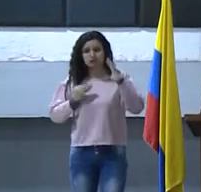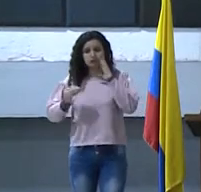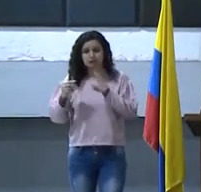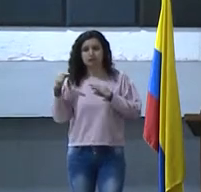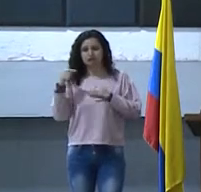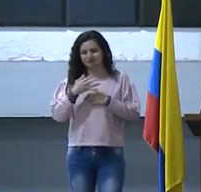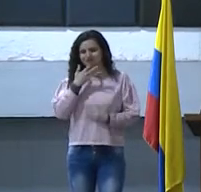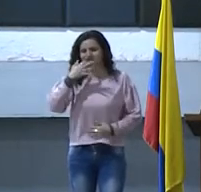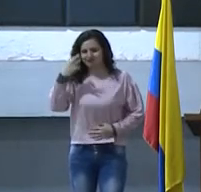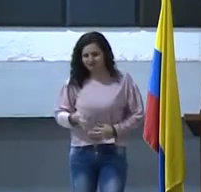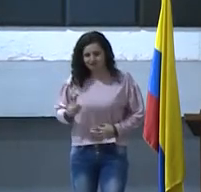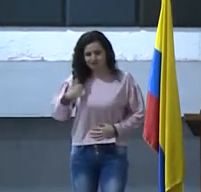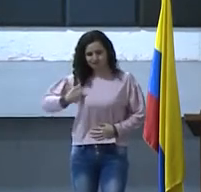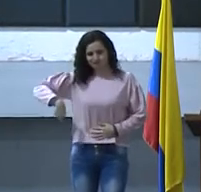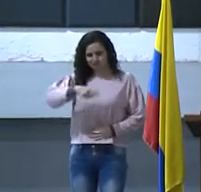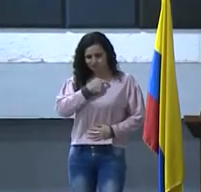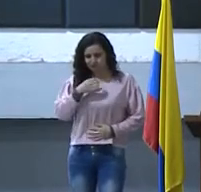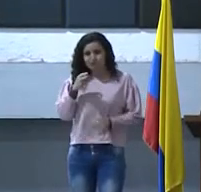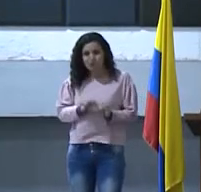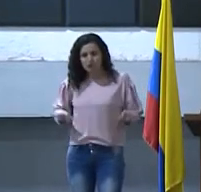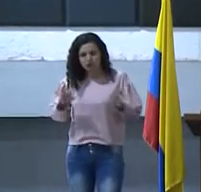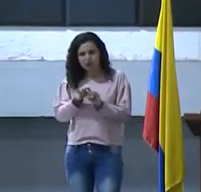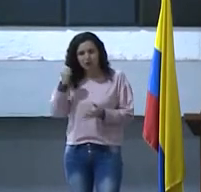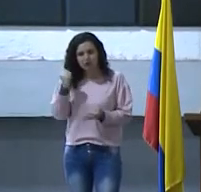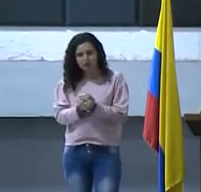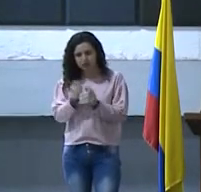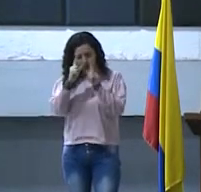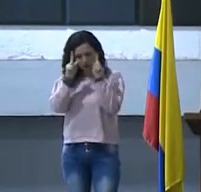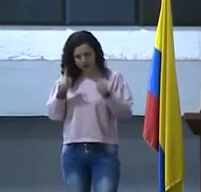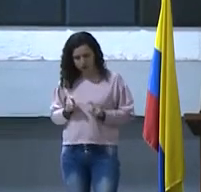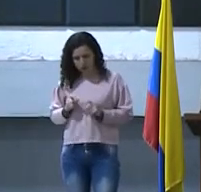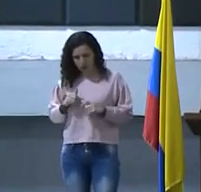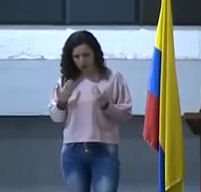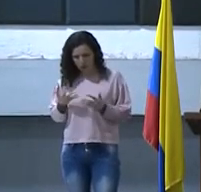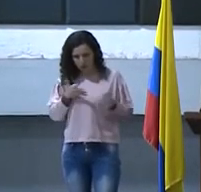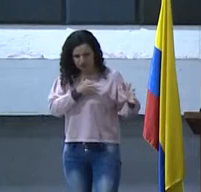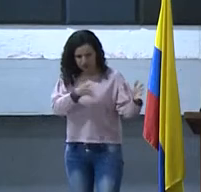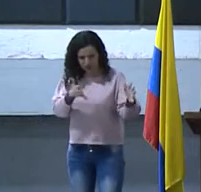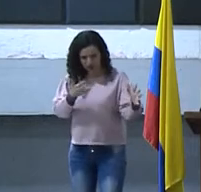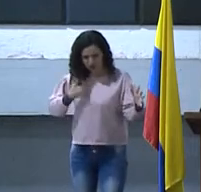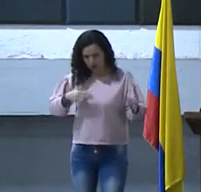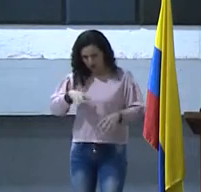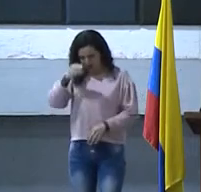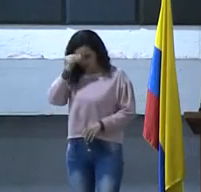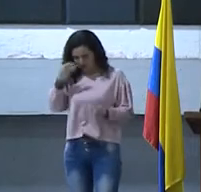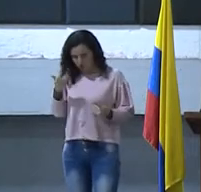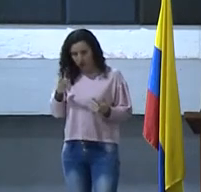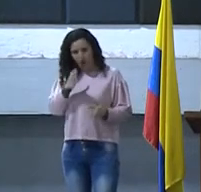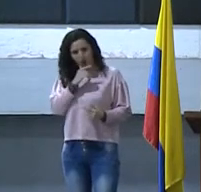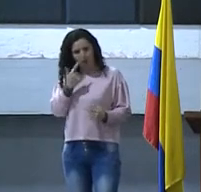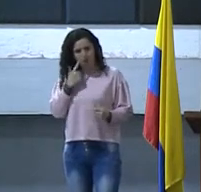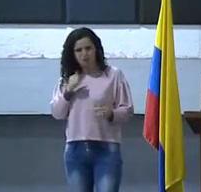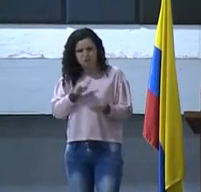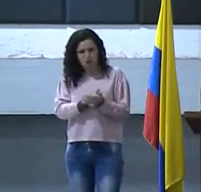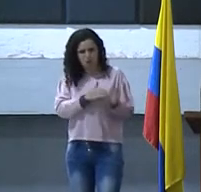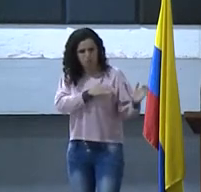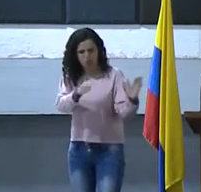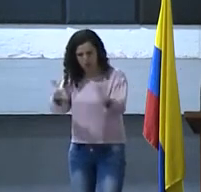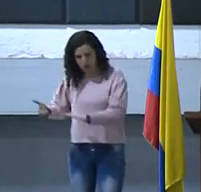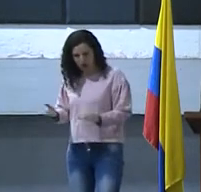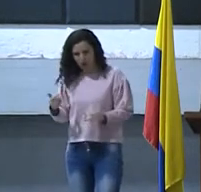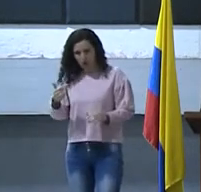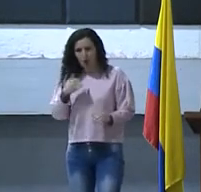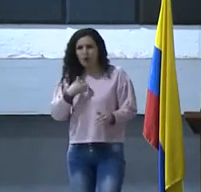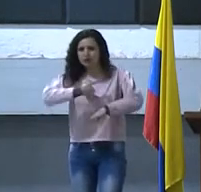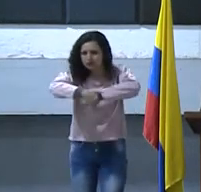conducen a interrogarnos sobre cómo enseñar y aprender a no matarnos y a la vez a exigir que no